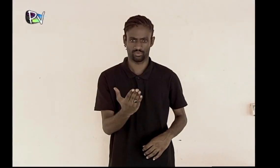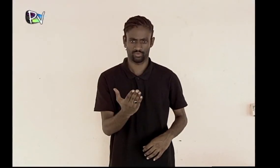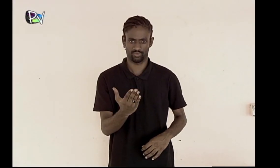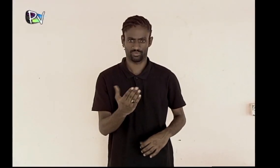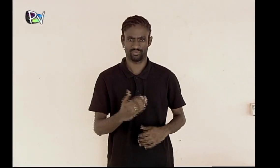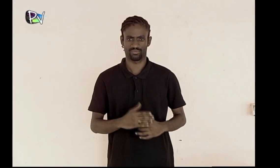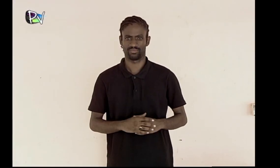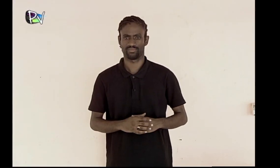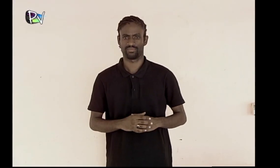Bonjour.